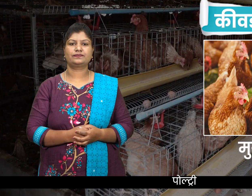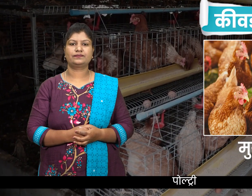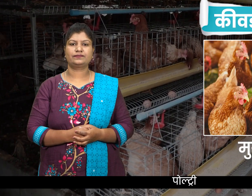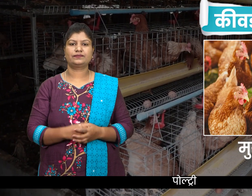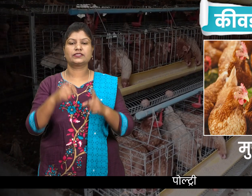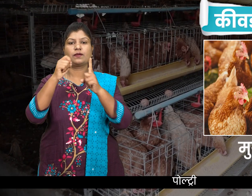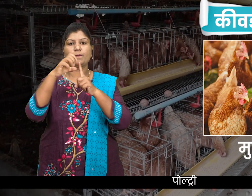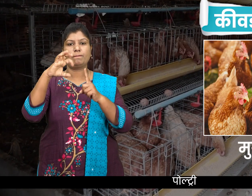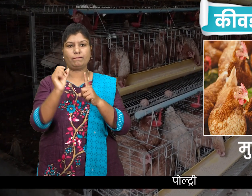पोल्ट्री,